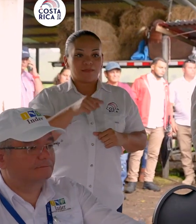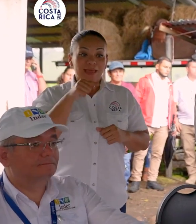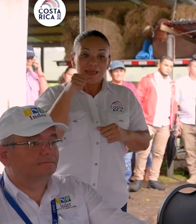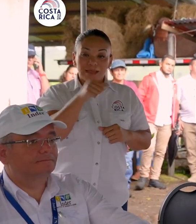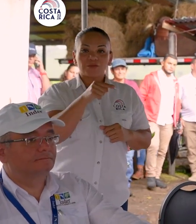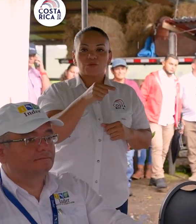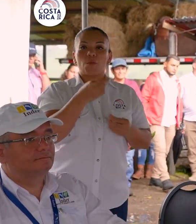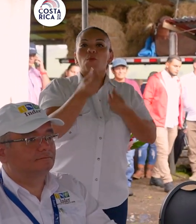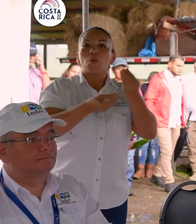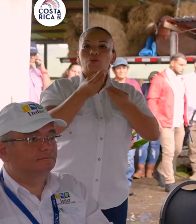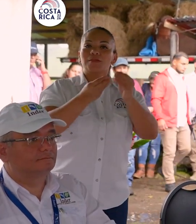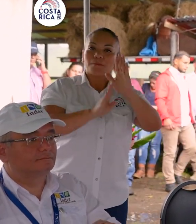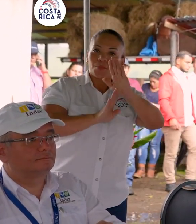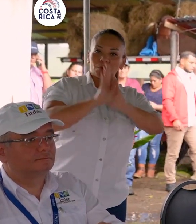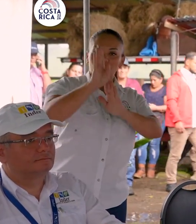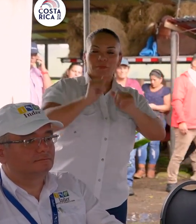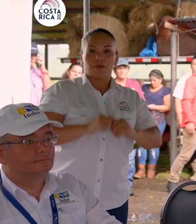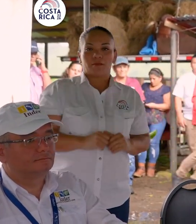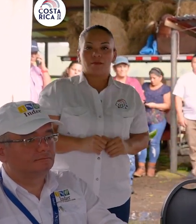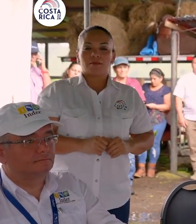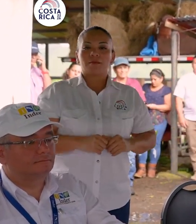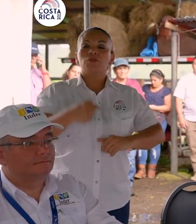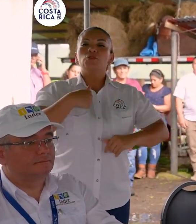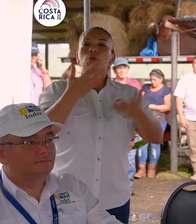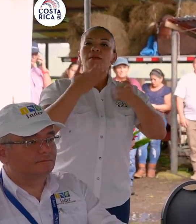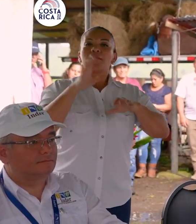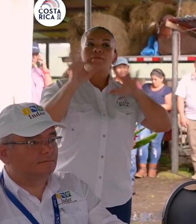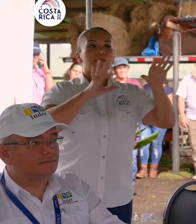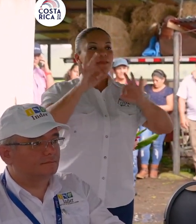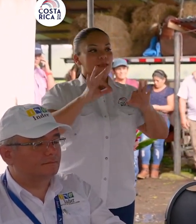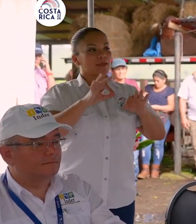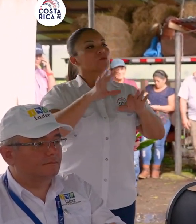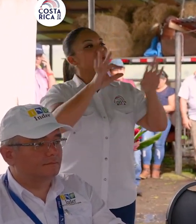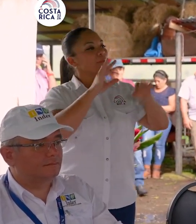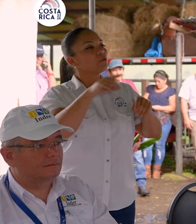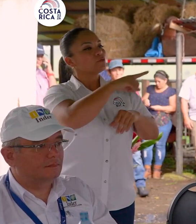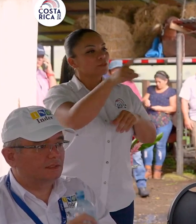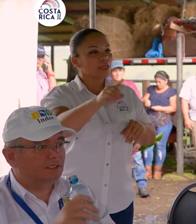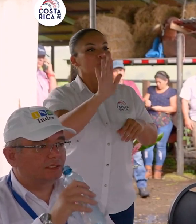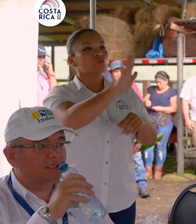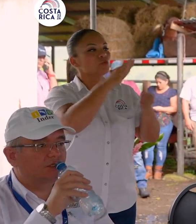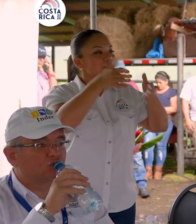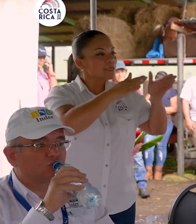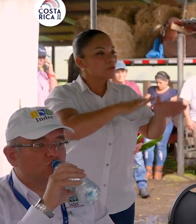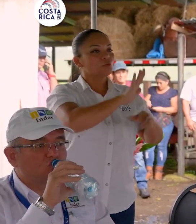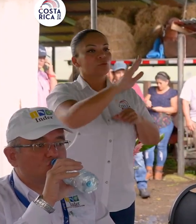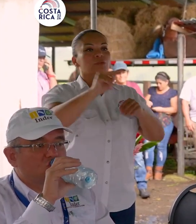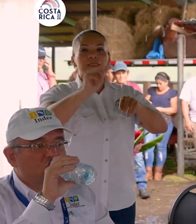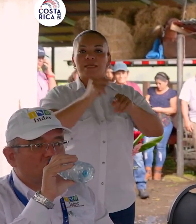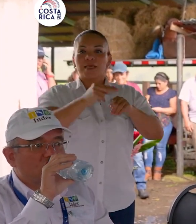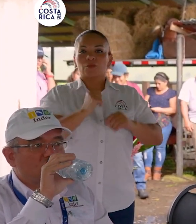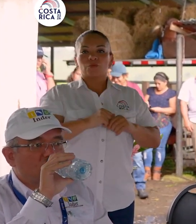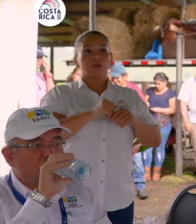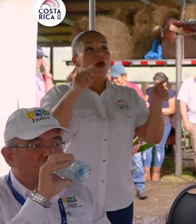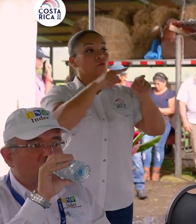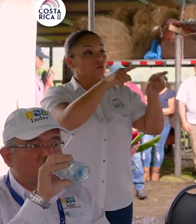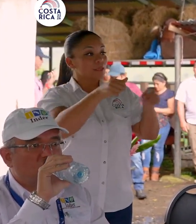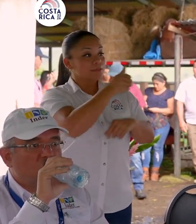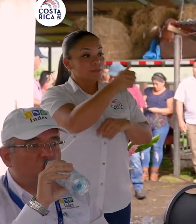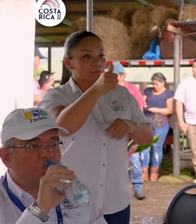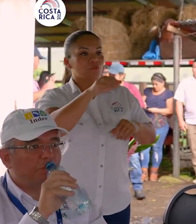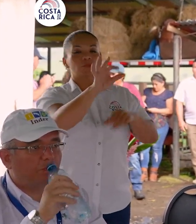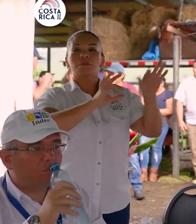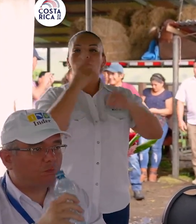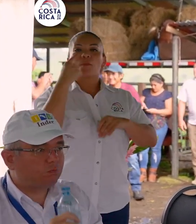generaba prosperidad. Yo los quería invitar y los invito a sus hijos, a sus nietos, a ustedes mismos